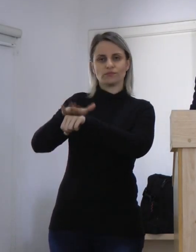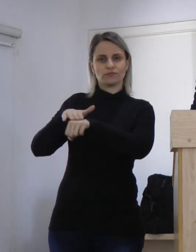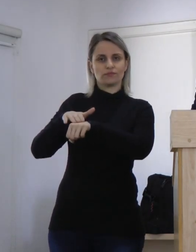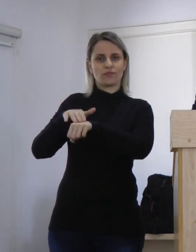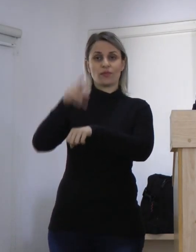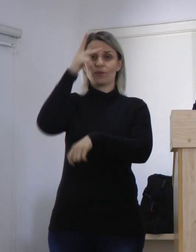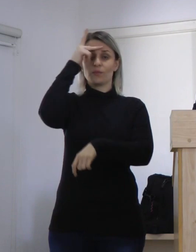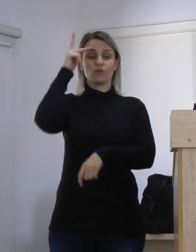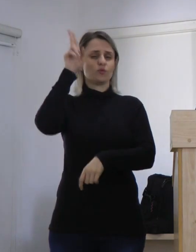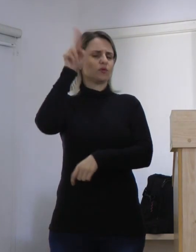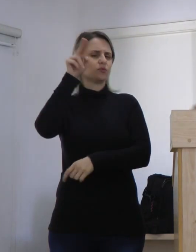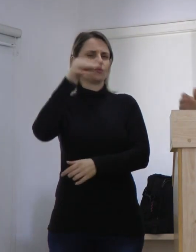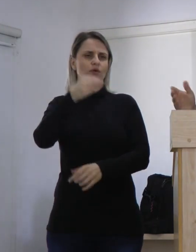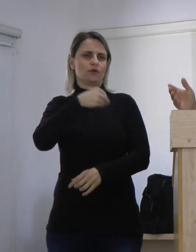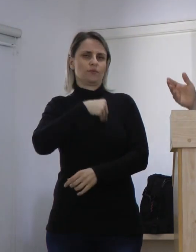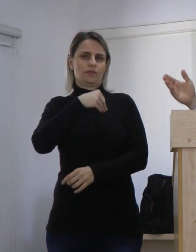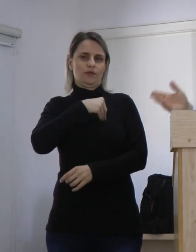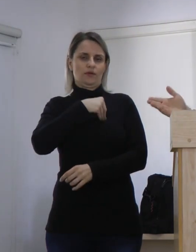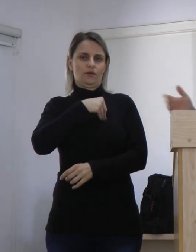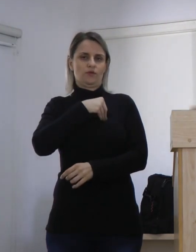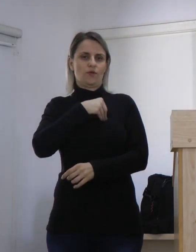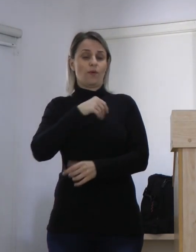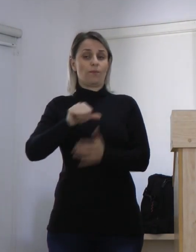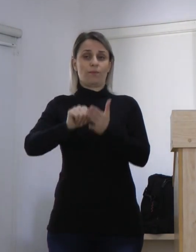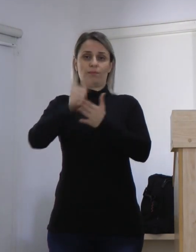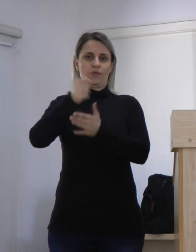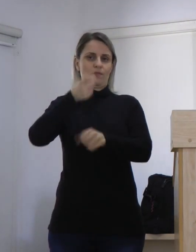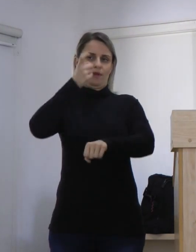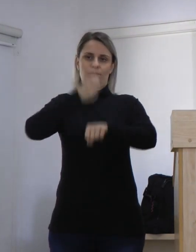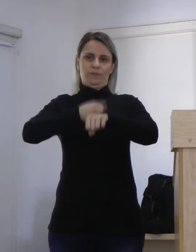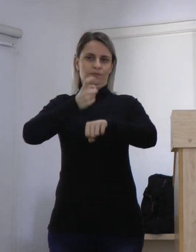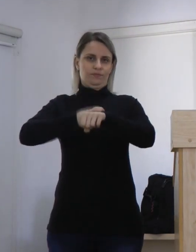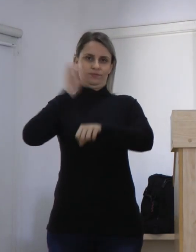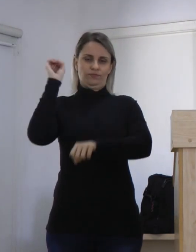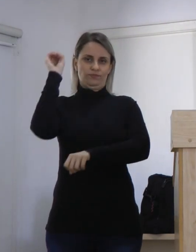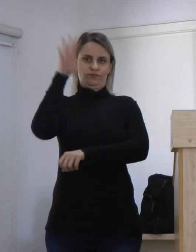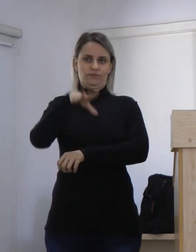pedra. Mulher, onde estão aqueles que te condenavam?